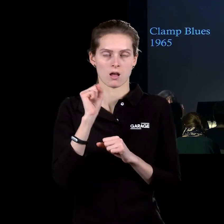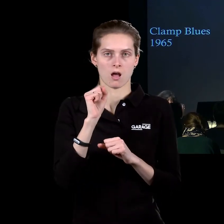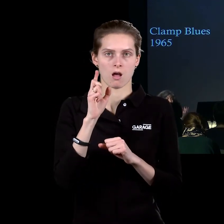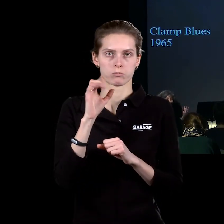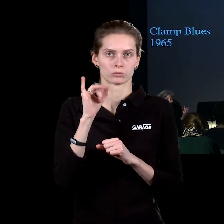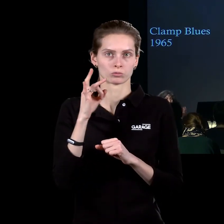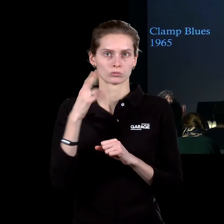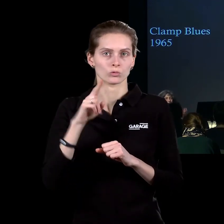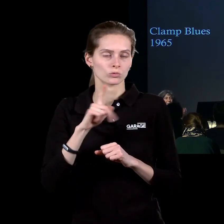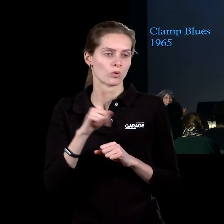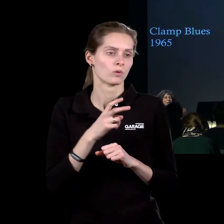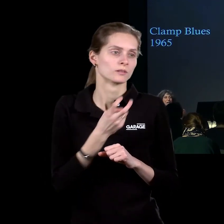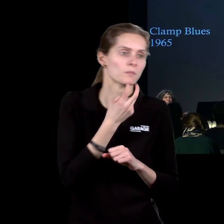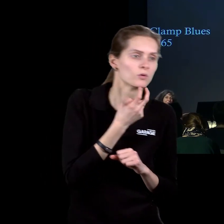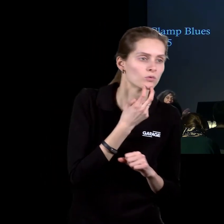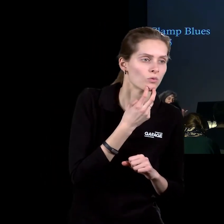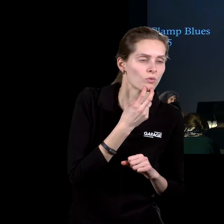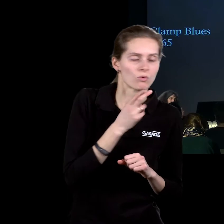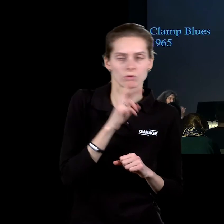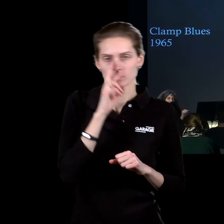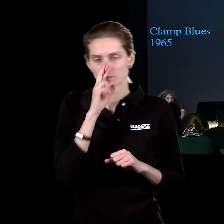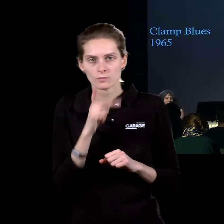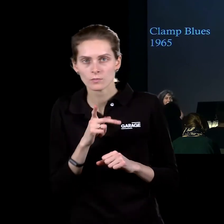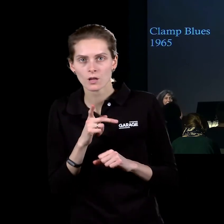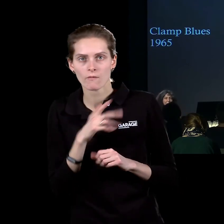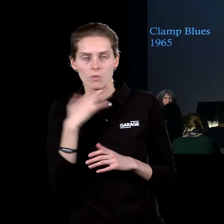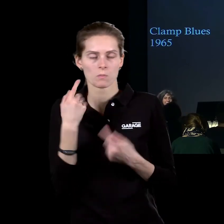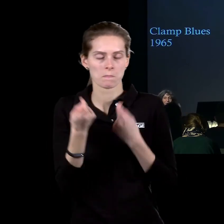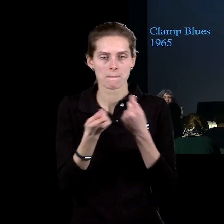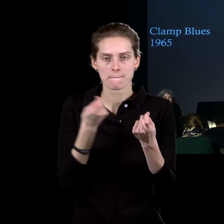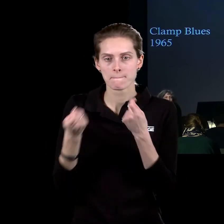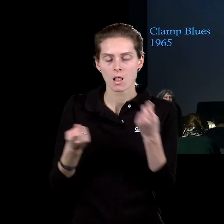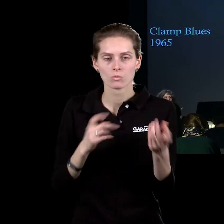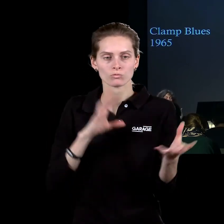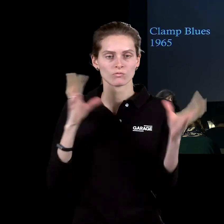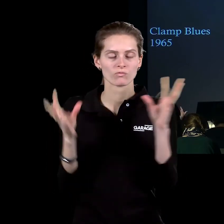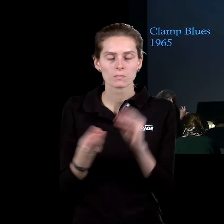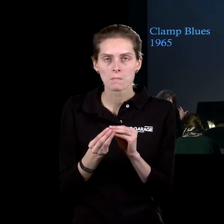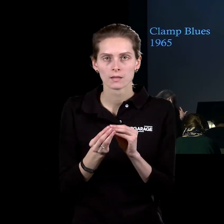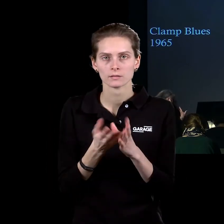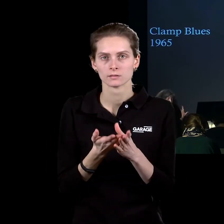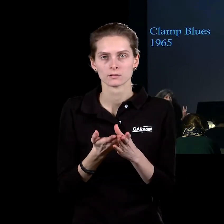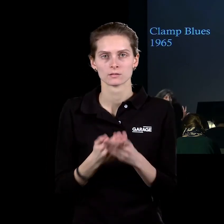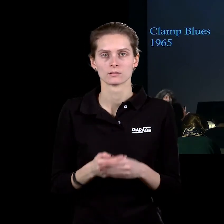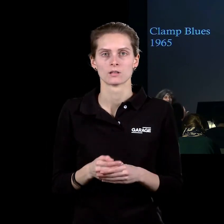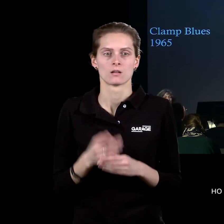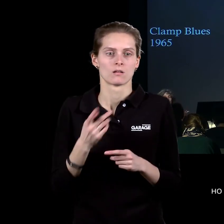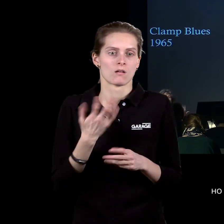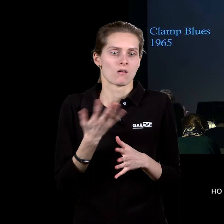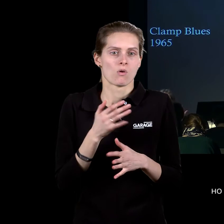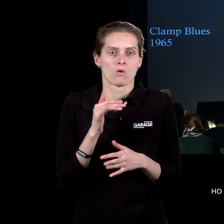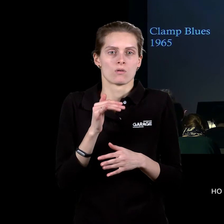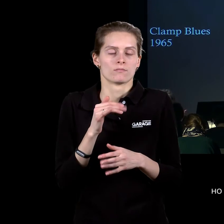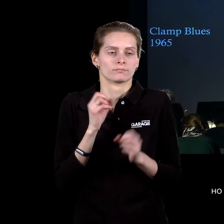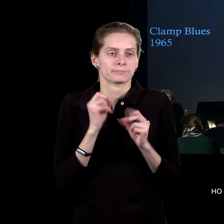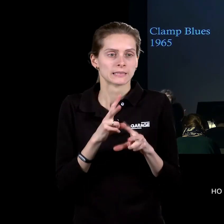что смешно, что нелепо. Это множество деталей, которые объединены в какое-то устройство, да,